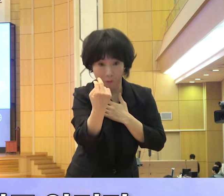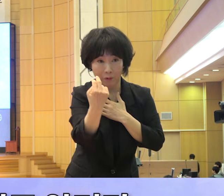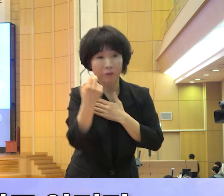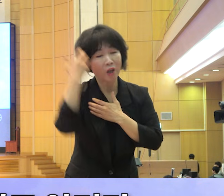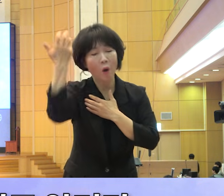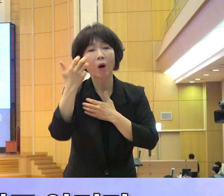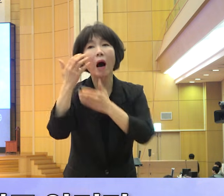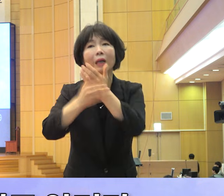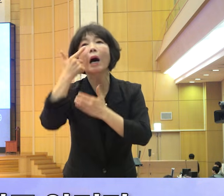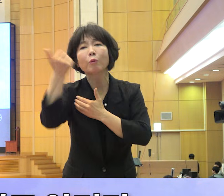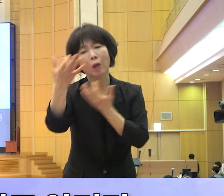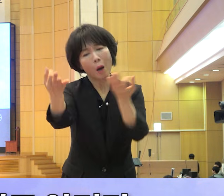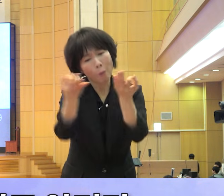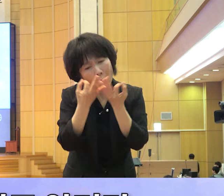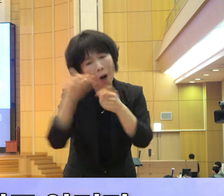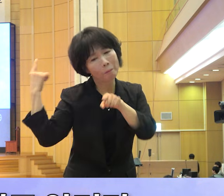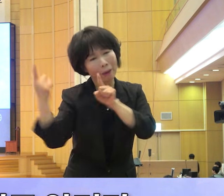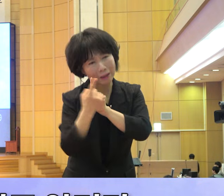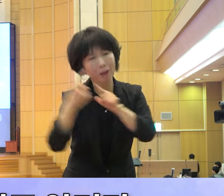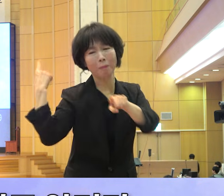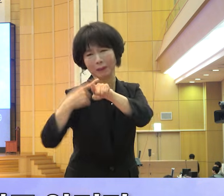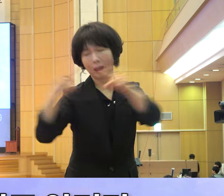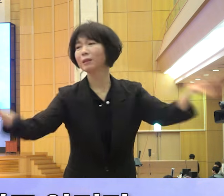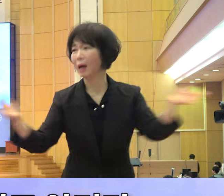장로님 오늘 저 만납시다.